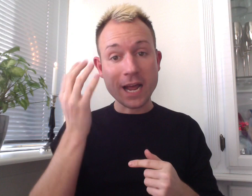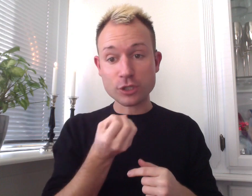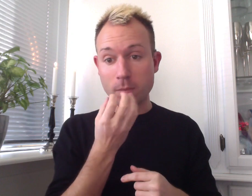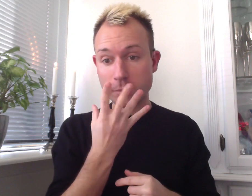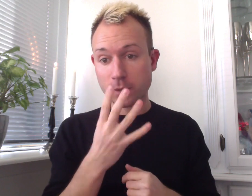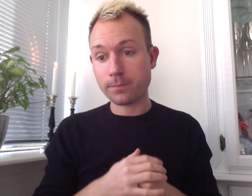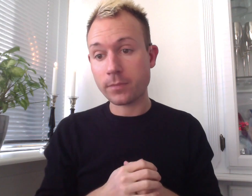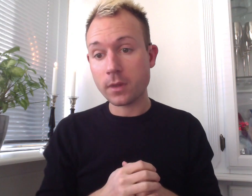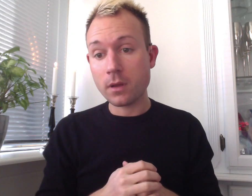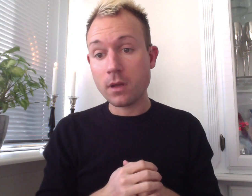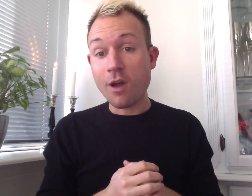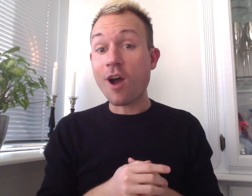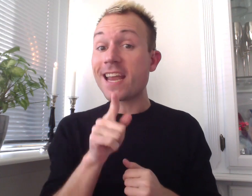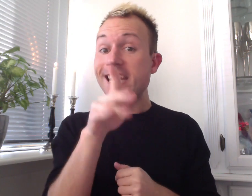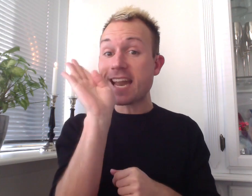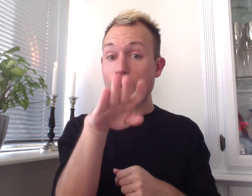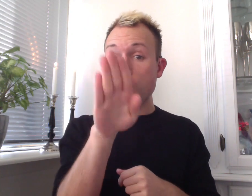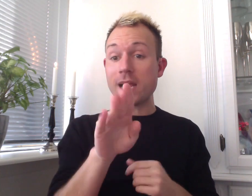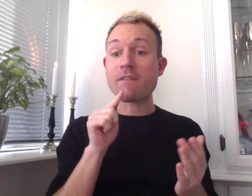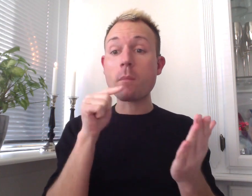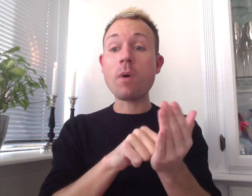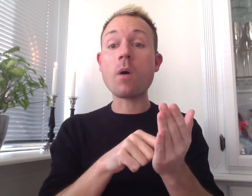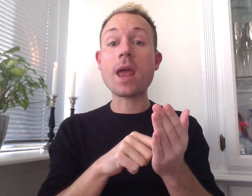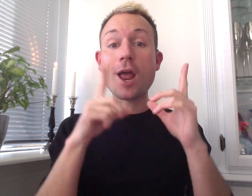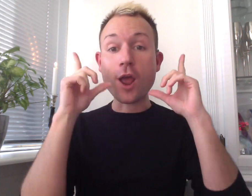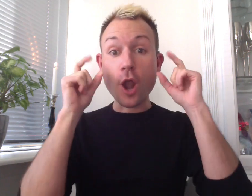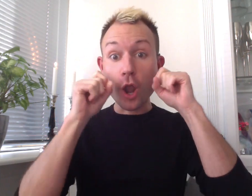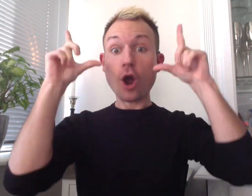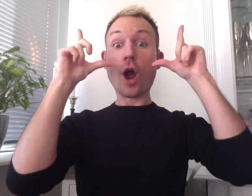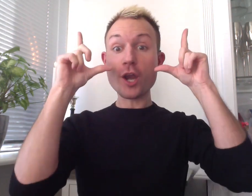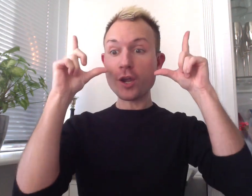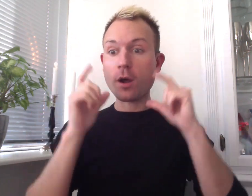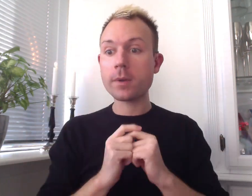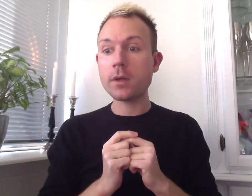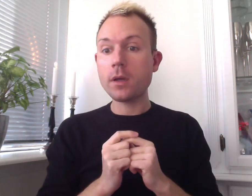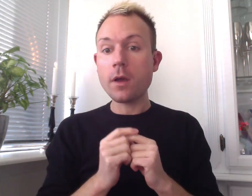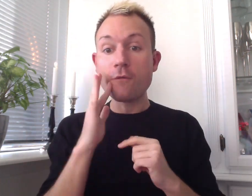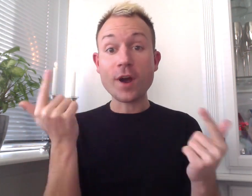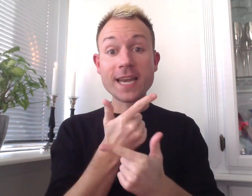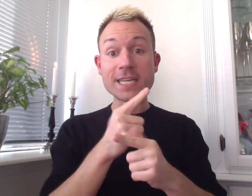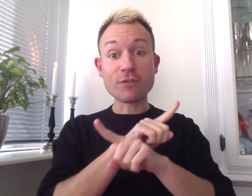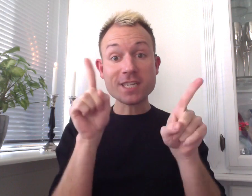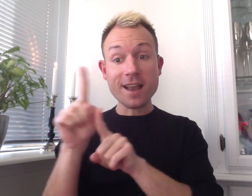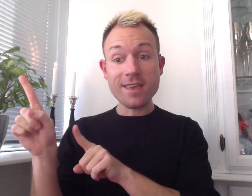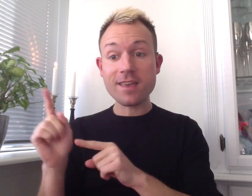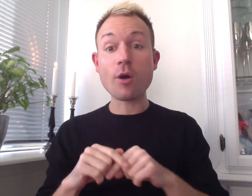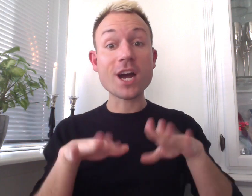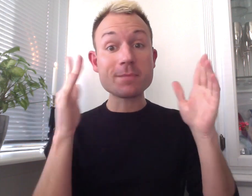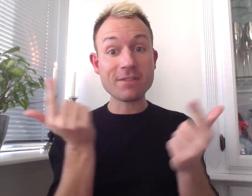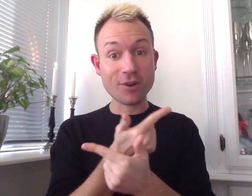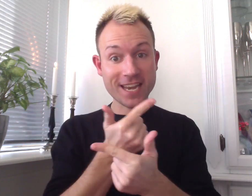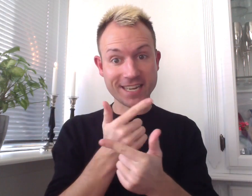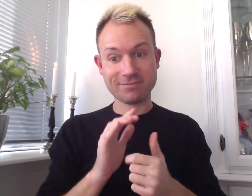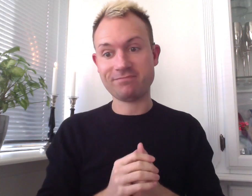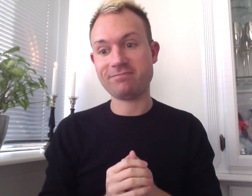Klausys Blomst. Og i der uge har formået at lukke øjnene op for hinanden, forskelligheder og respekt for hinanden.